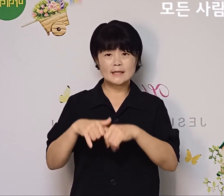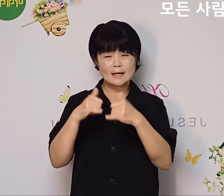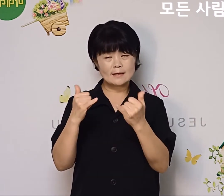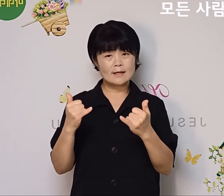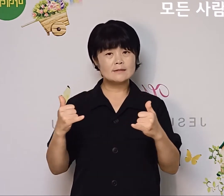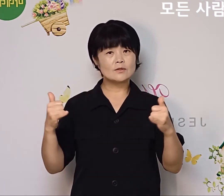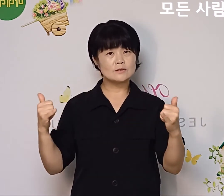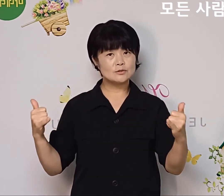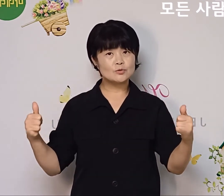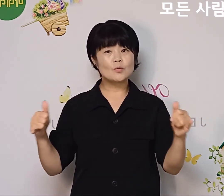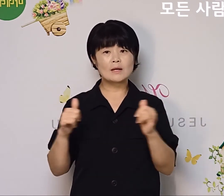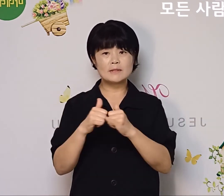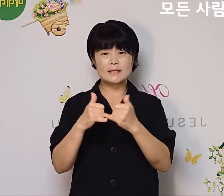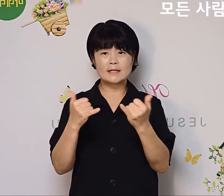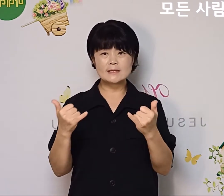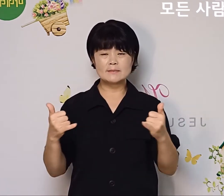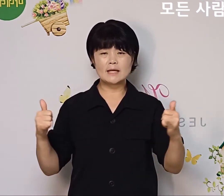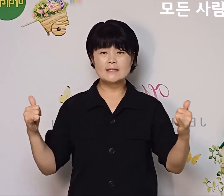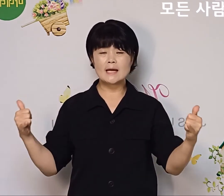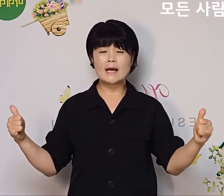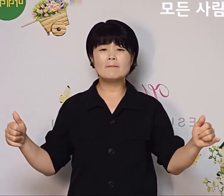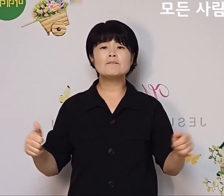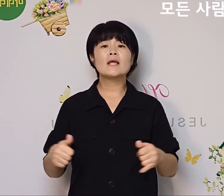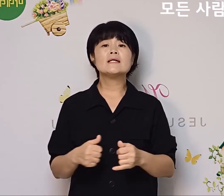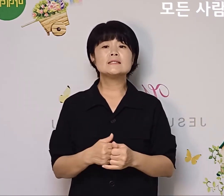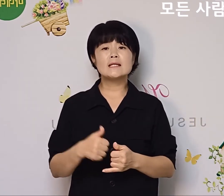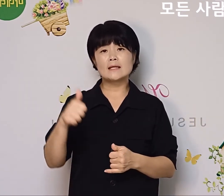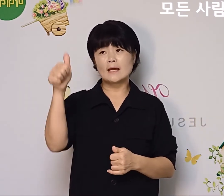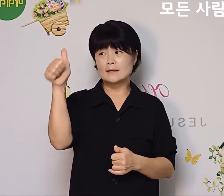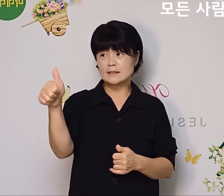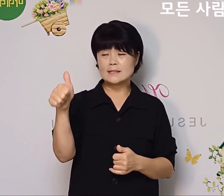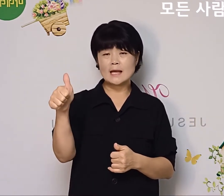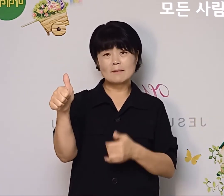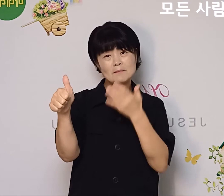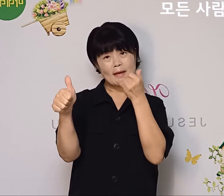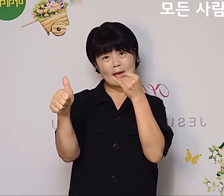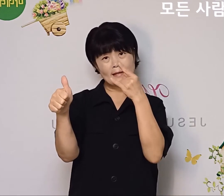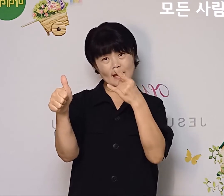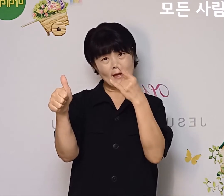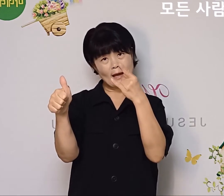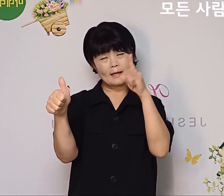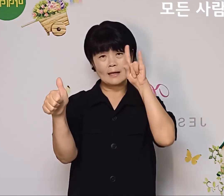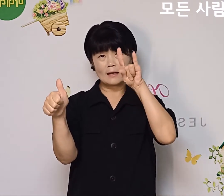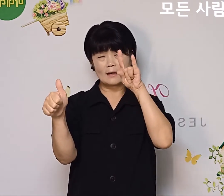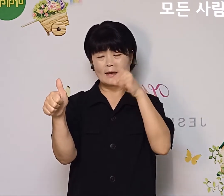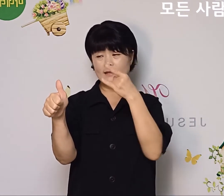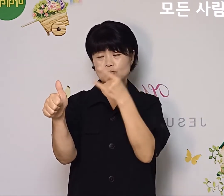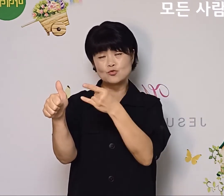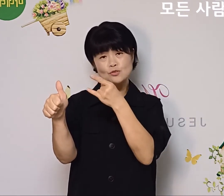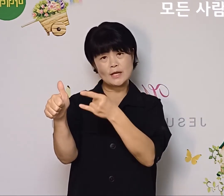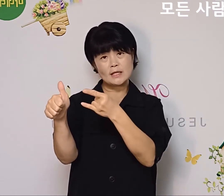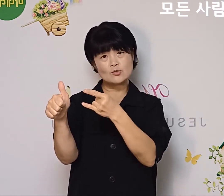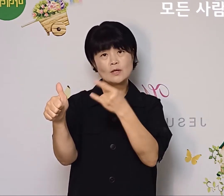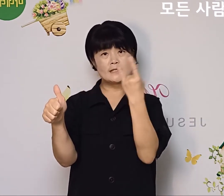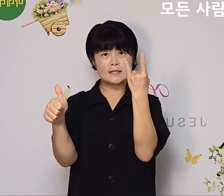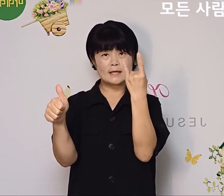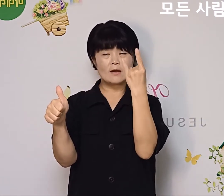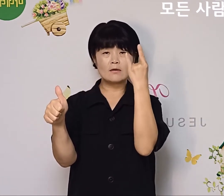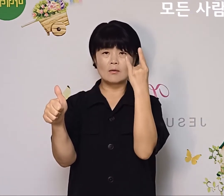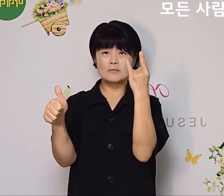찬양이니까 약간 저는 율동감 있게 하겠습니다. 사람들에게 이 사람에게 아까 에게 누구에게 수화했잖아요.